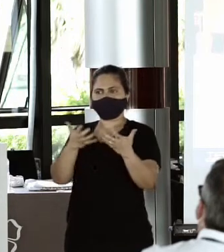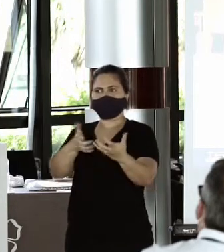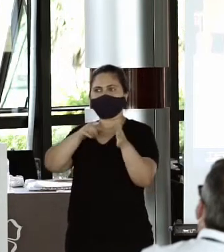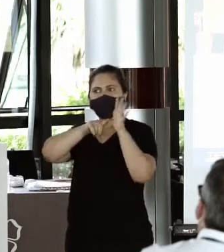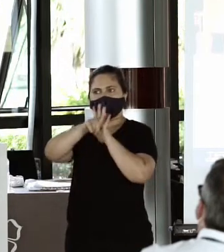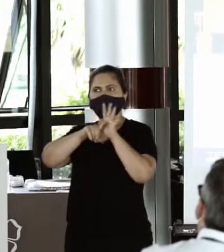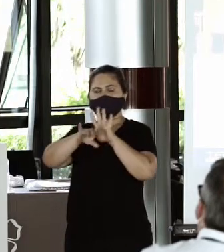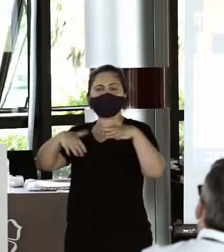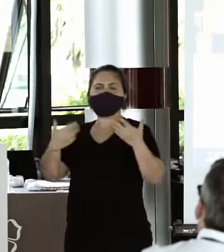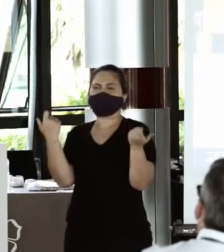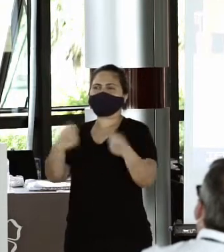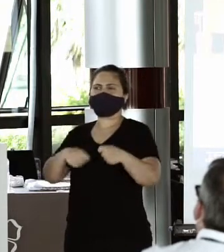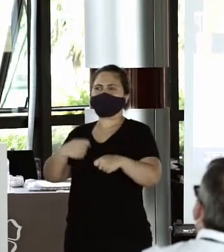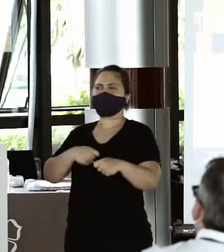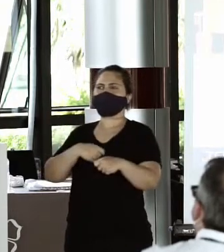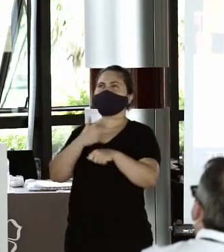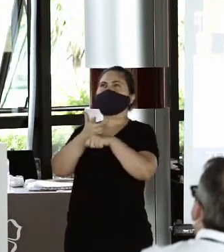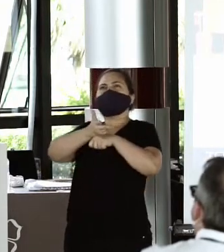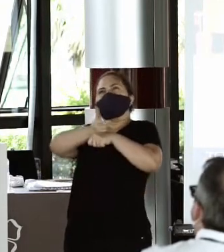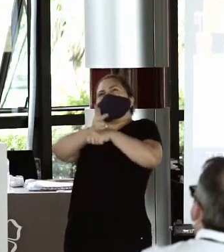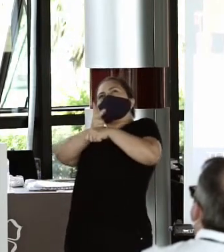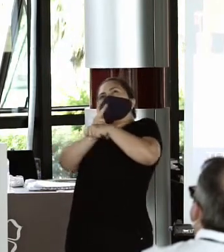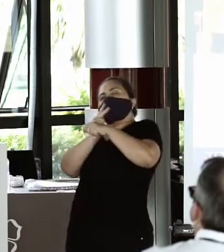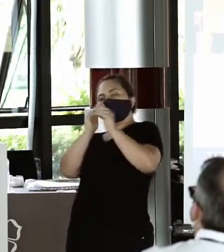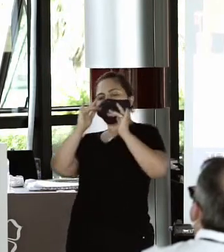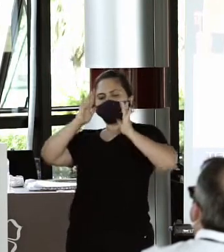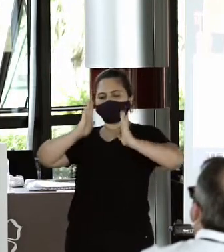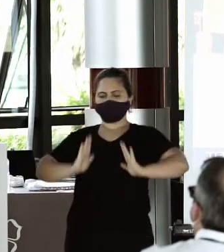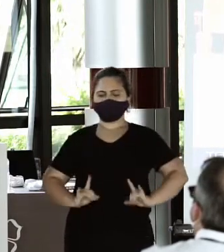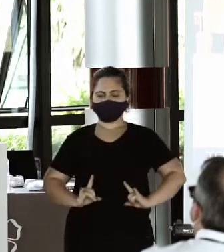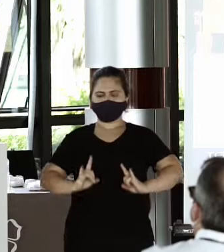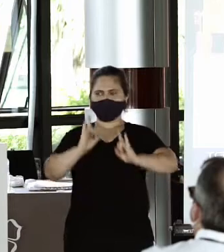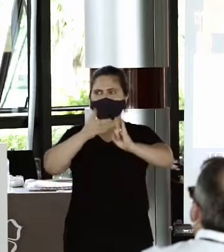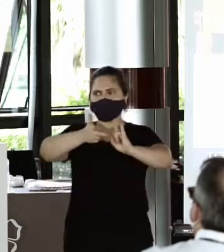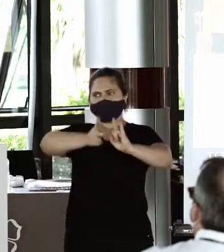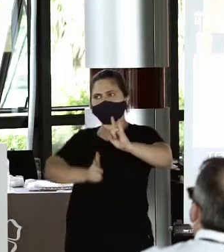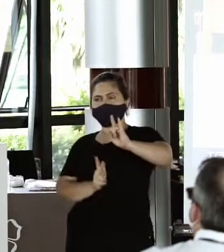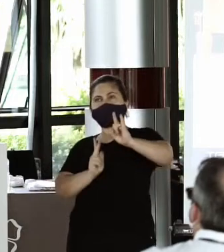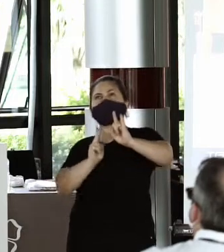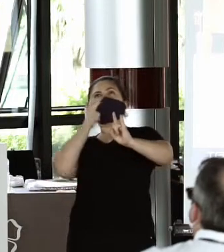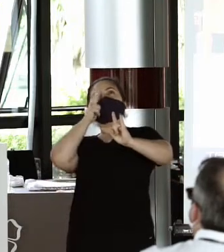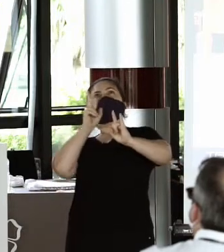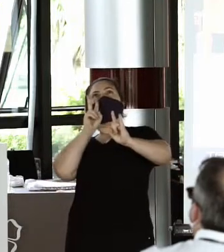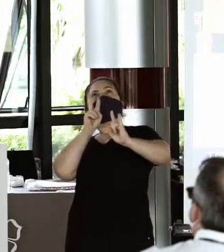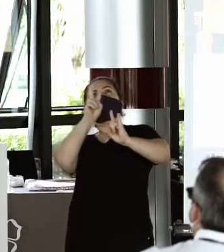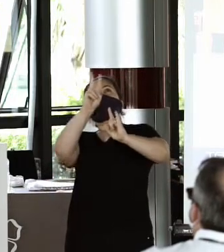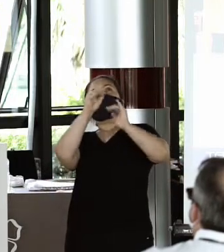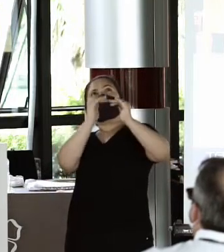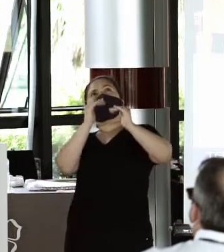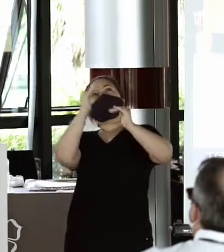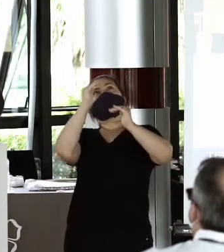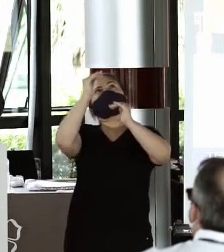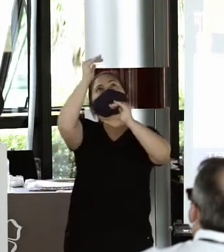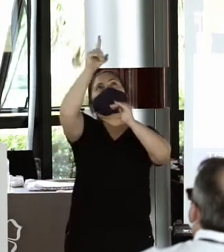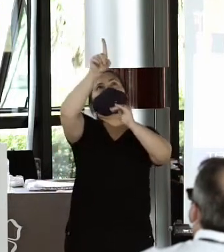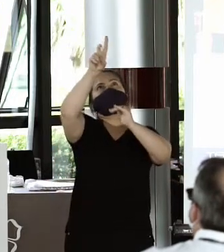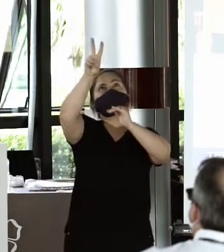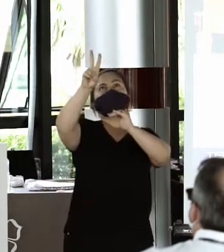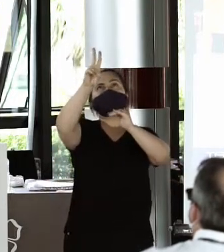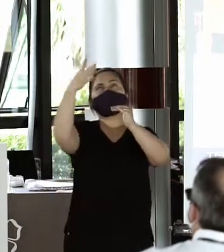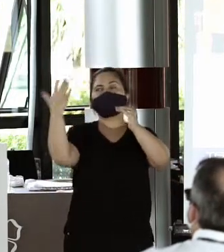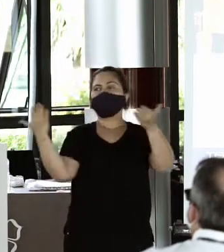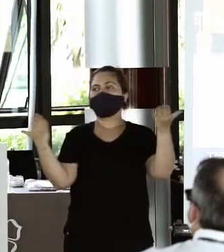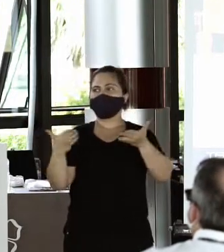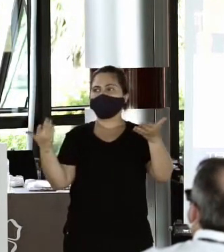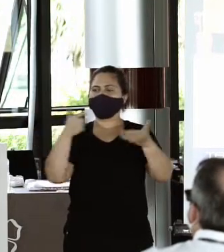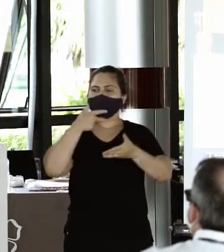analisar. Então, não preciso ficar lá do térreo do edifício para poder olhar o 22º andar dele. E agora, a